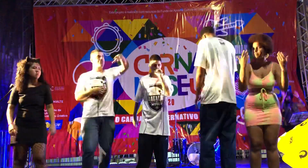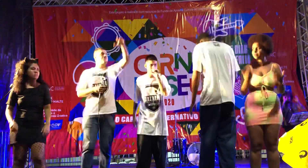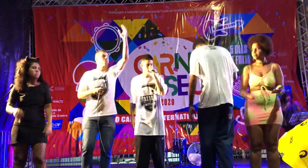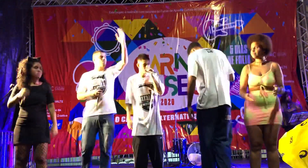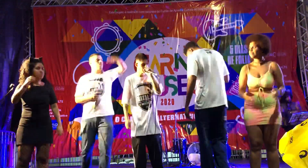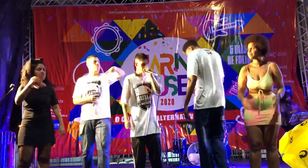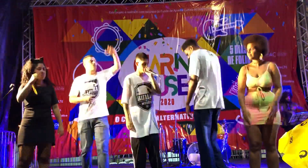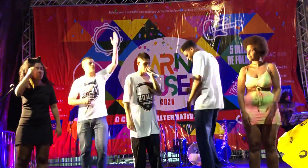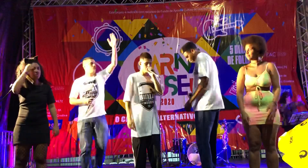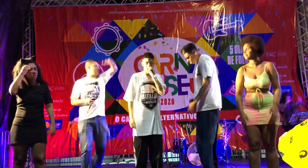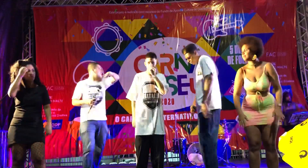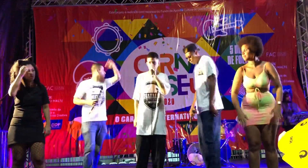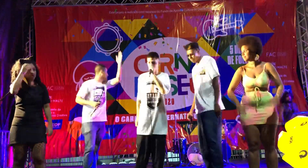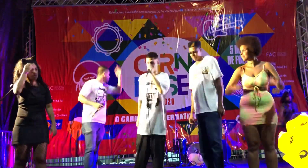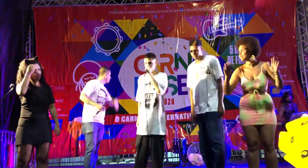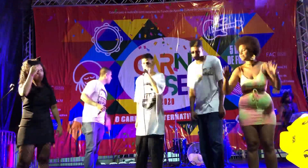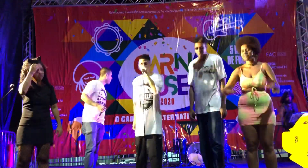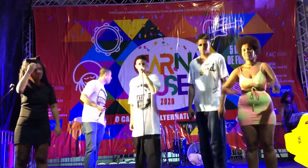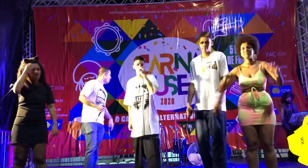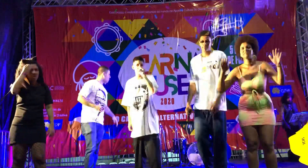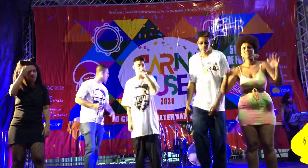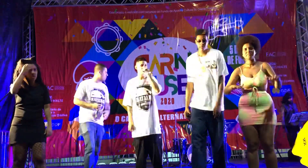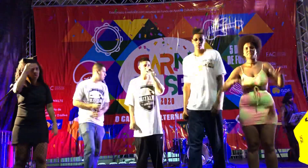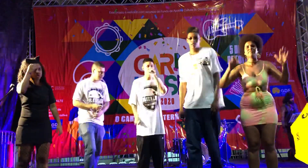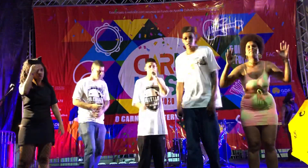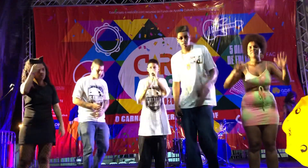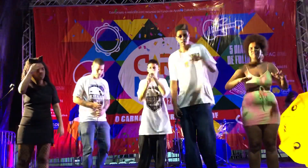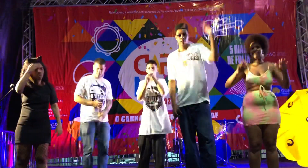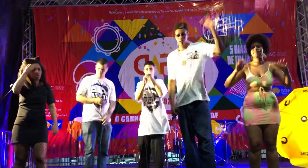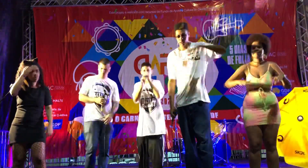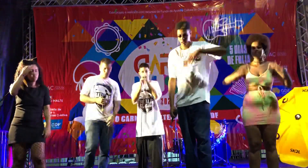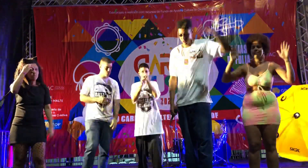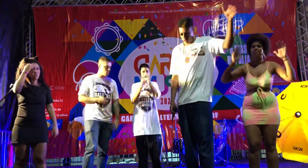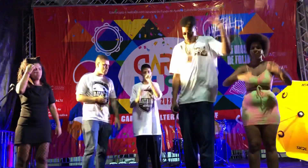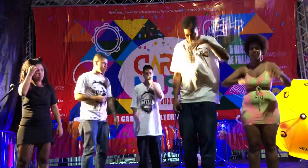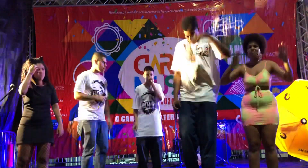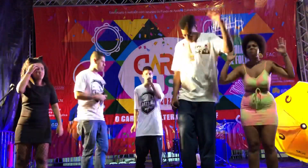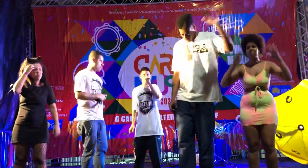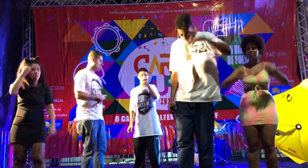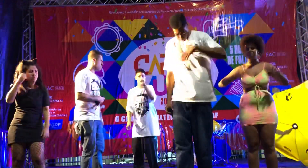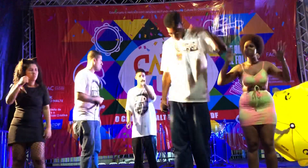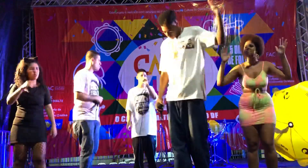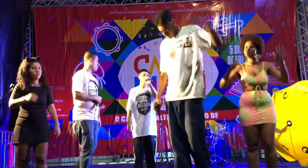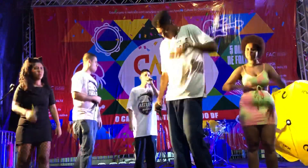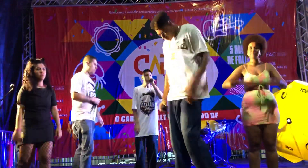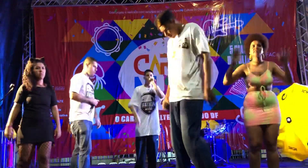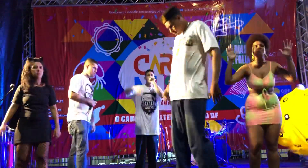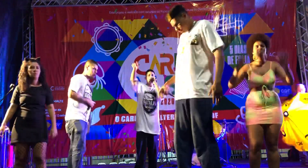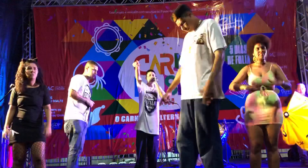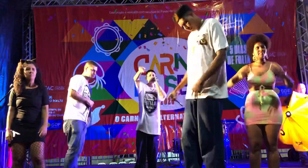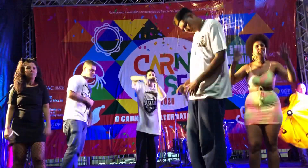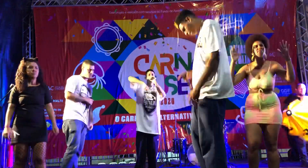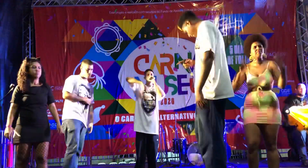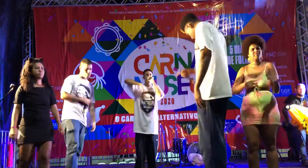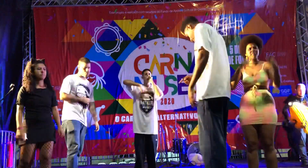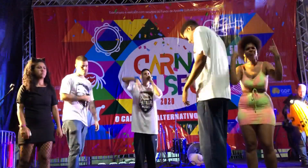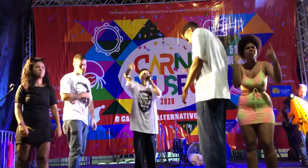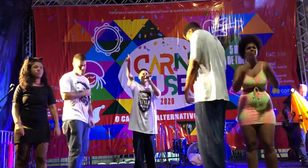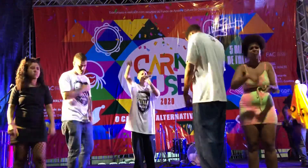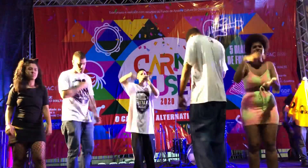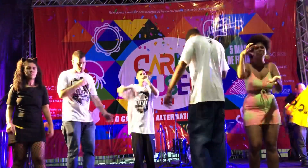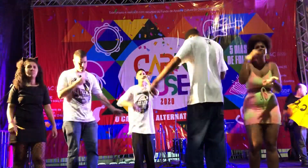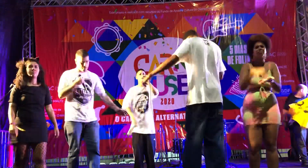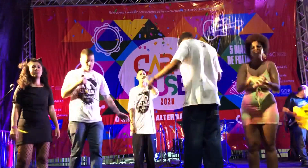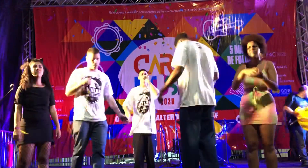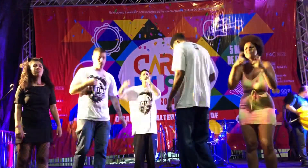geral, geral. Muita vibe, muita energia. Vem assim, vem assim, vem assim, ó. Batalha do museu,